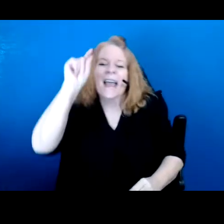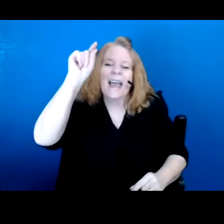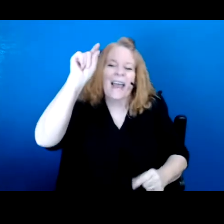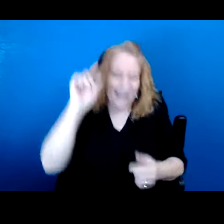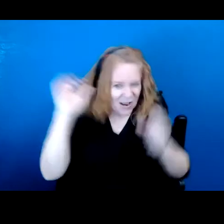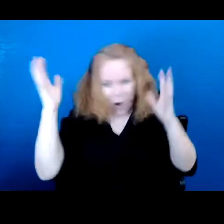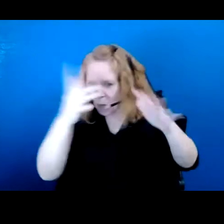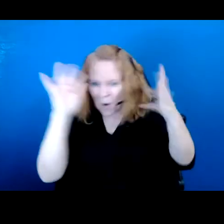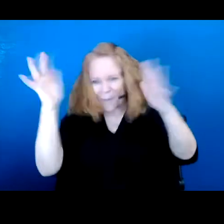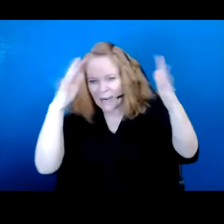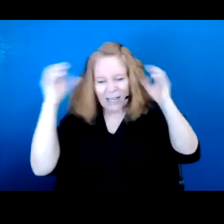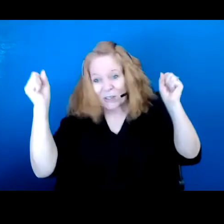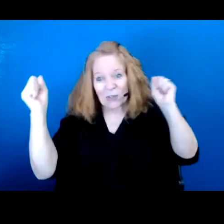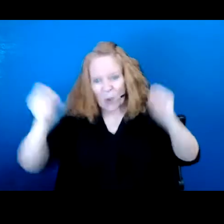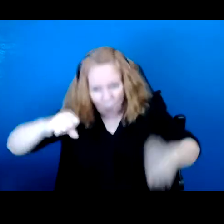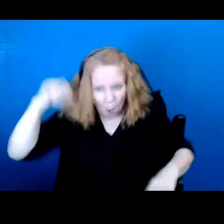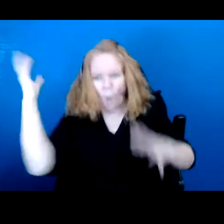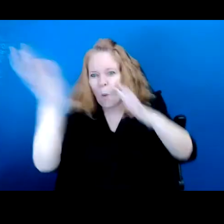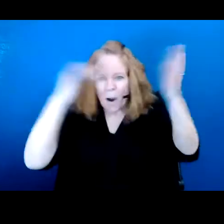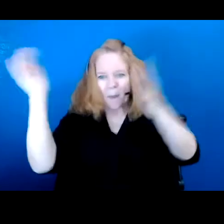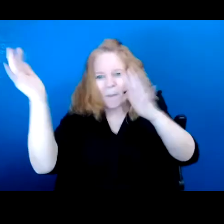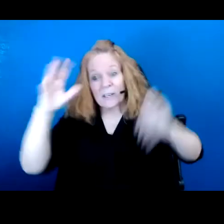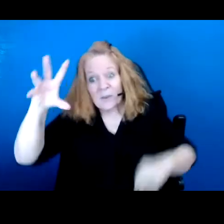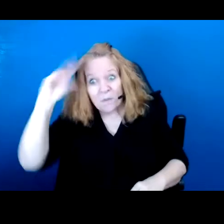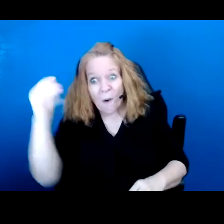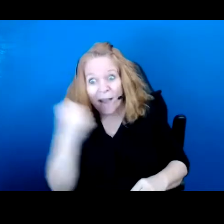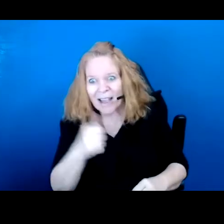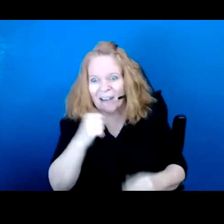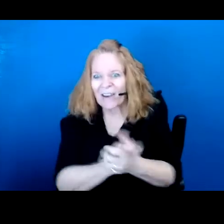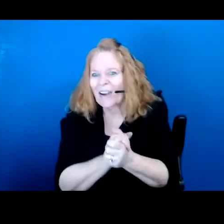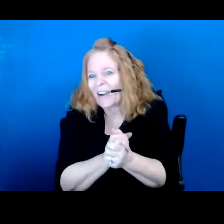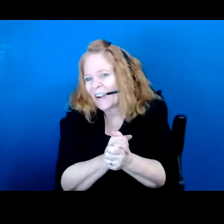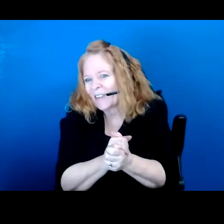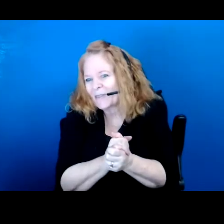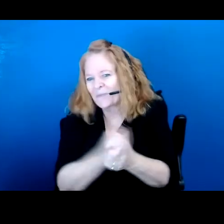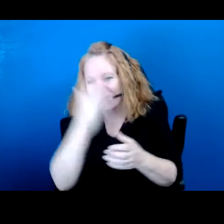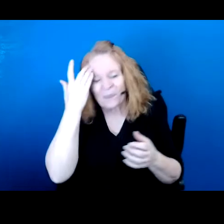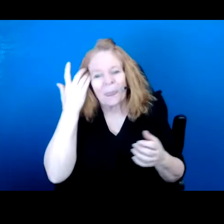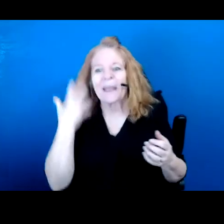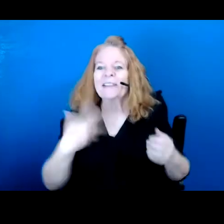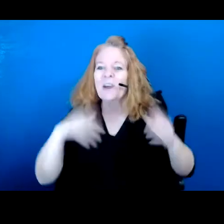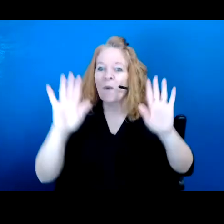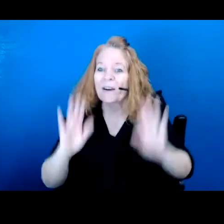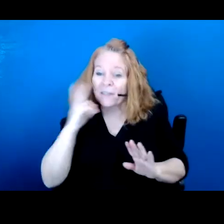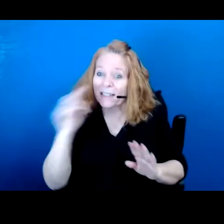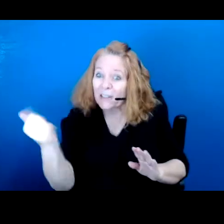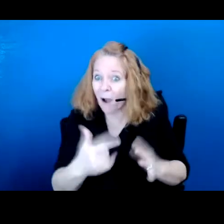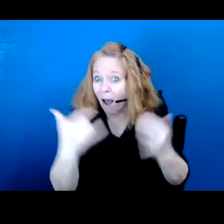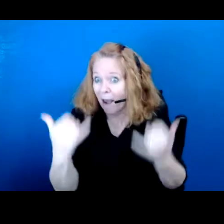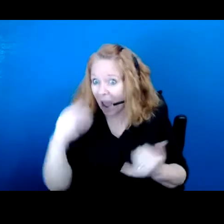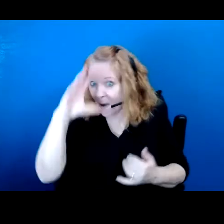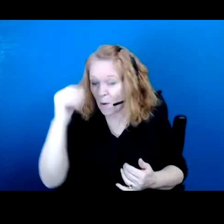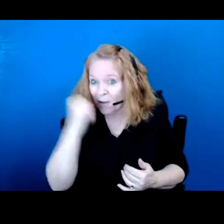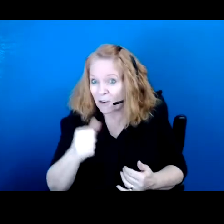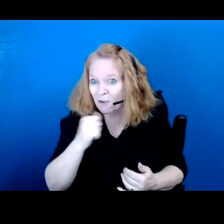un único encuentro de los niños y niñas que excelente verlos de nuevo